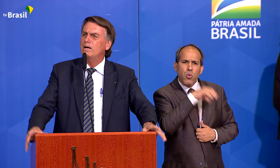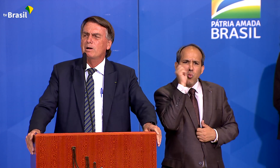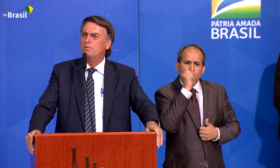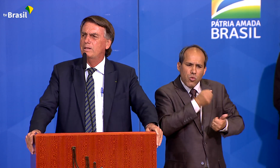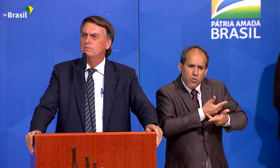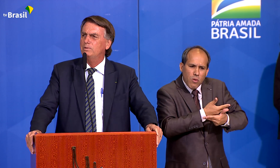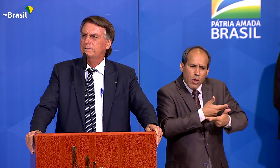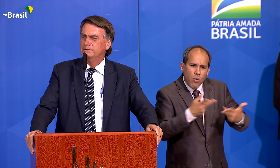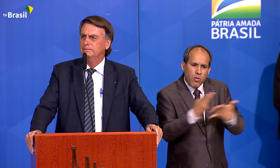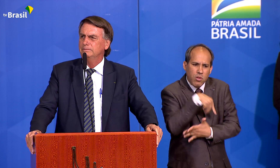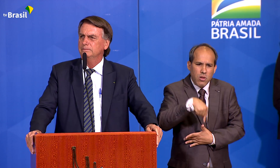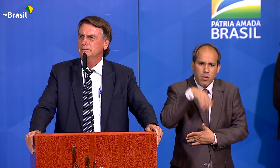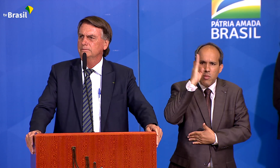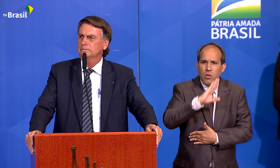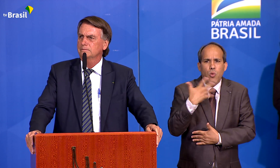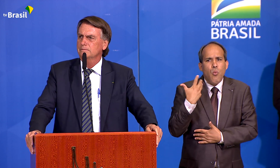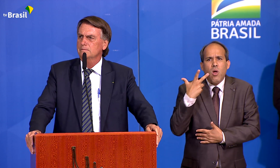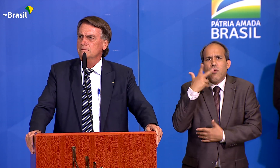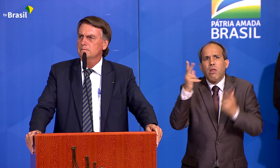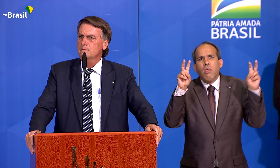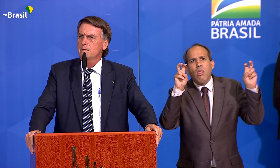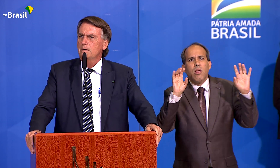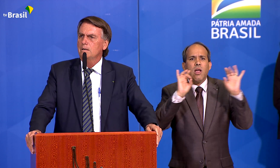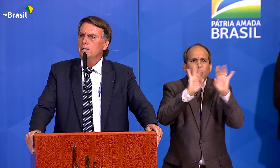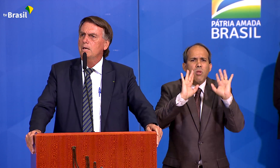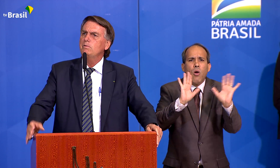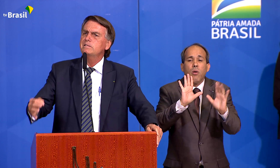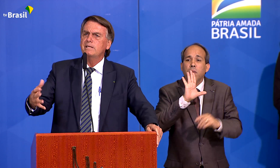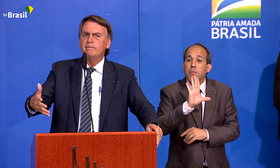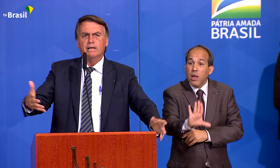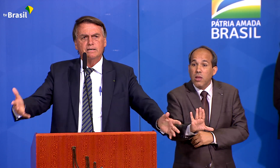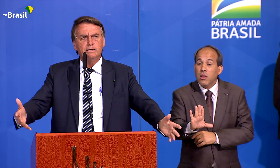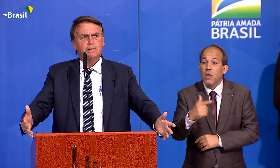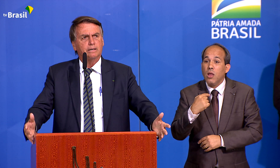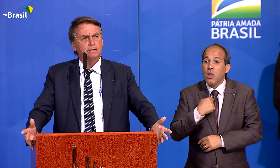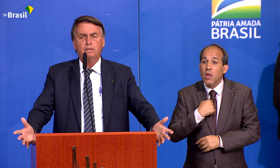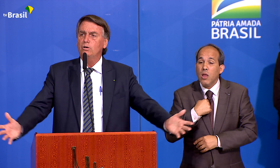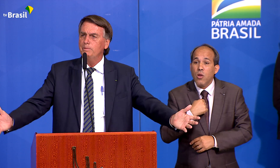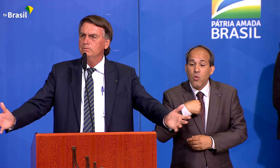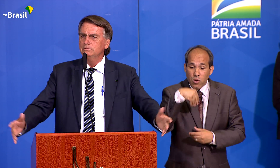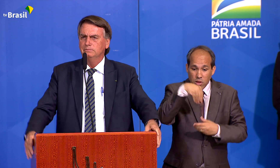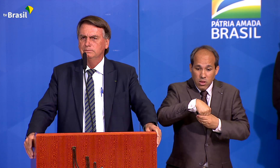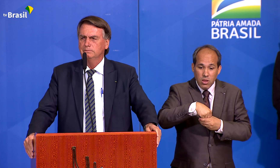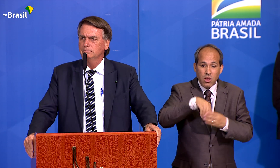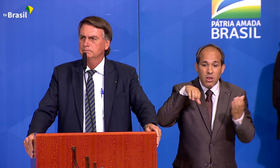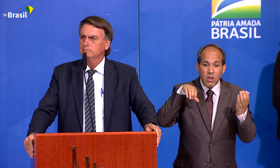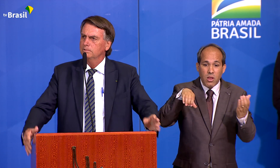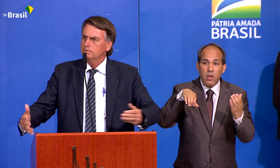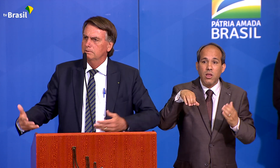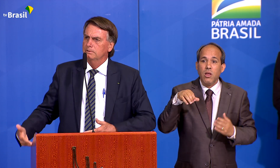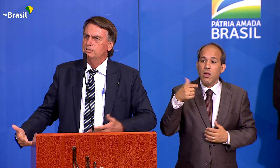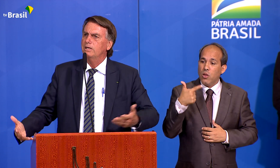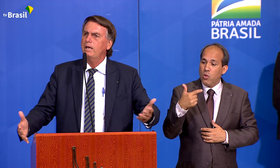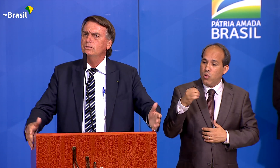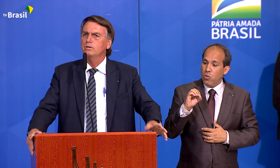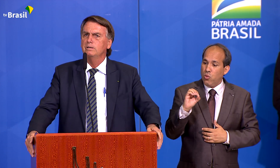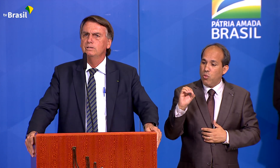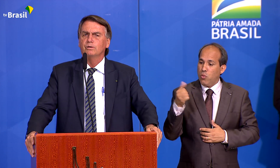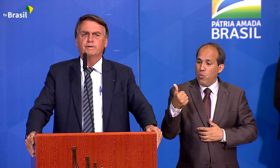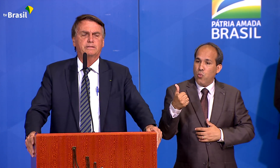mas não quero comprar uma coisa com outra e eu estava na Câmara em 2001 Oi